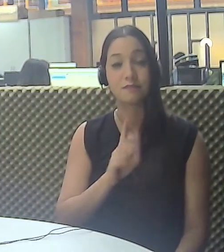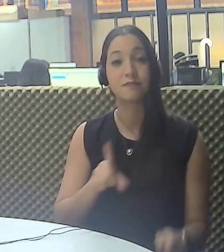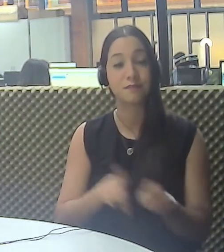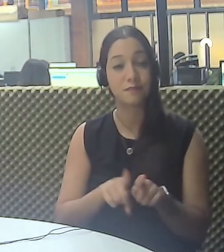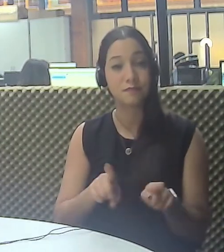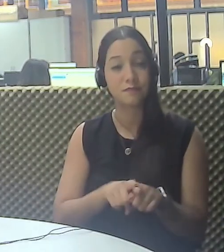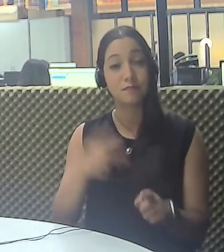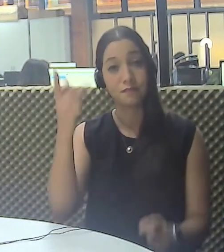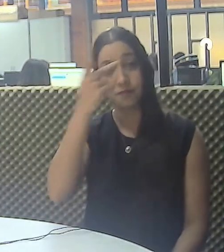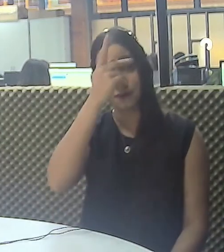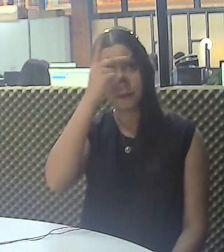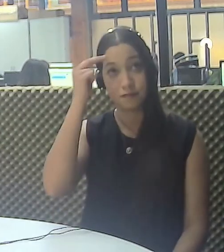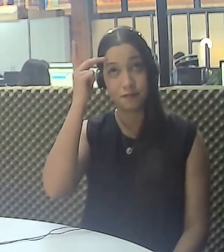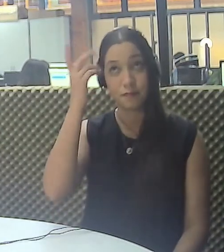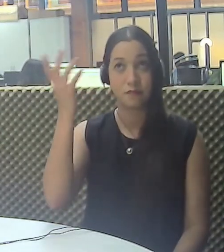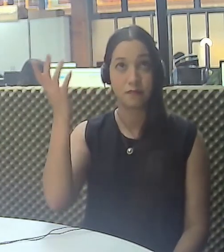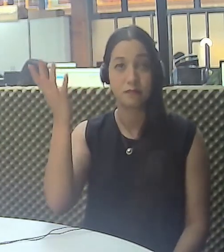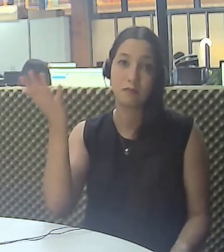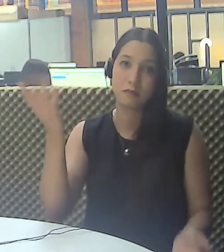para quem